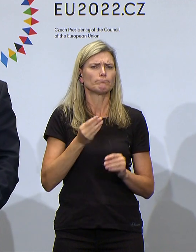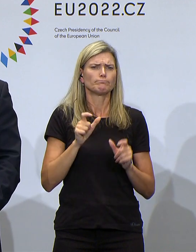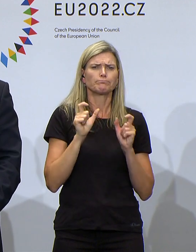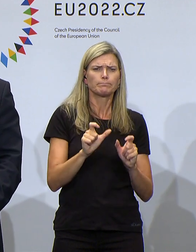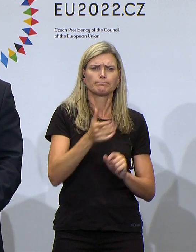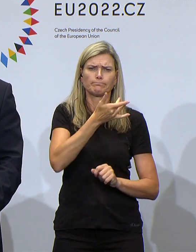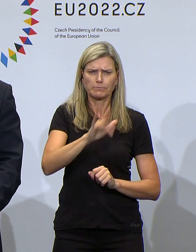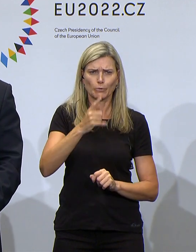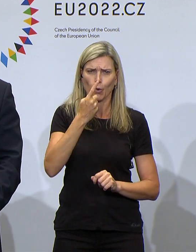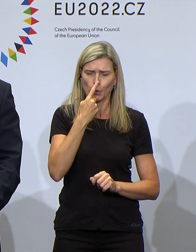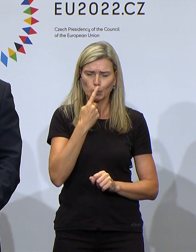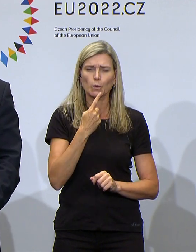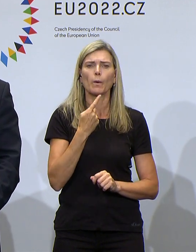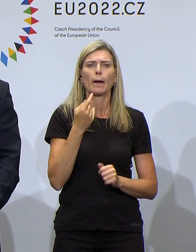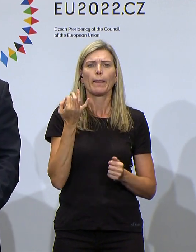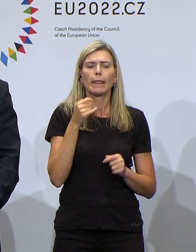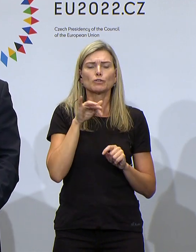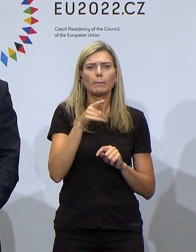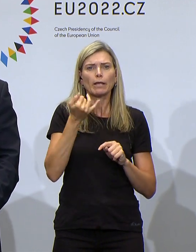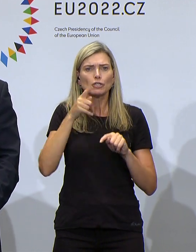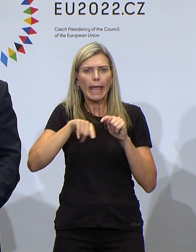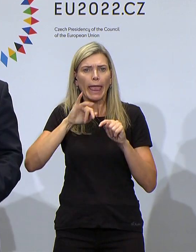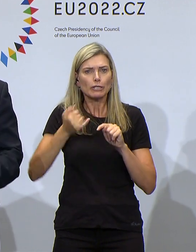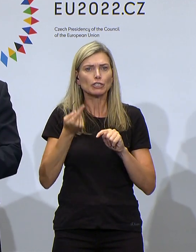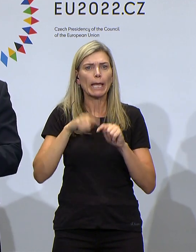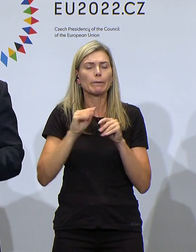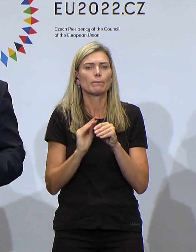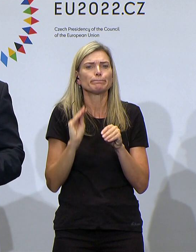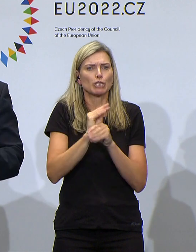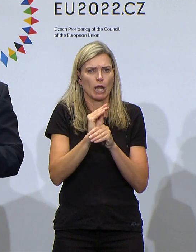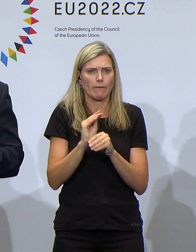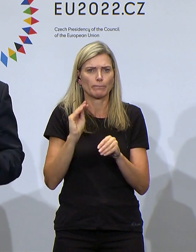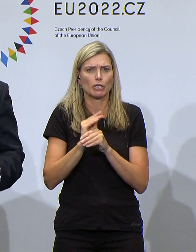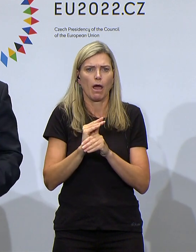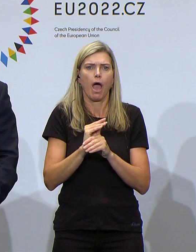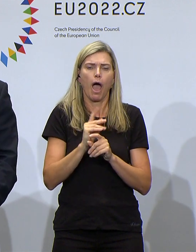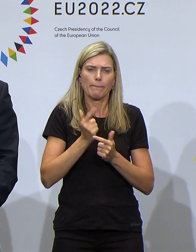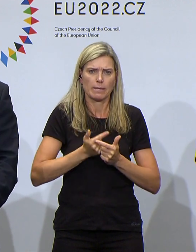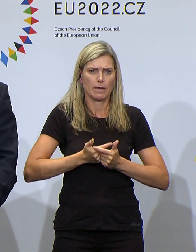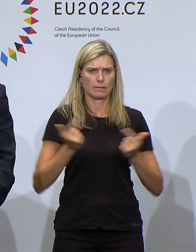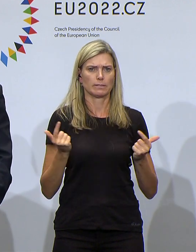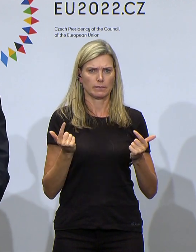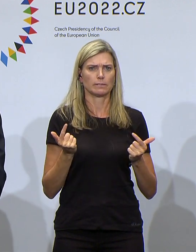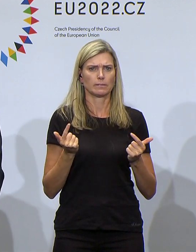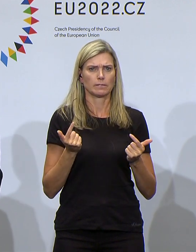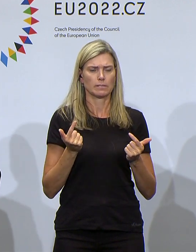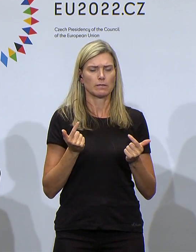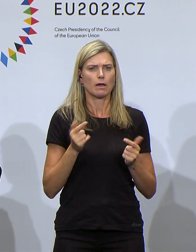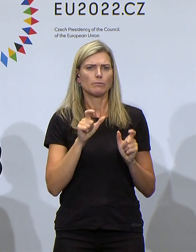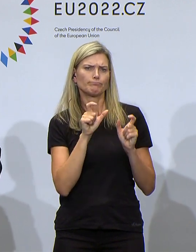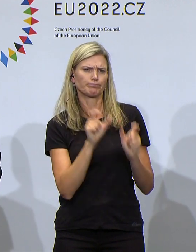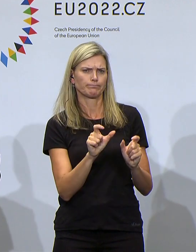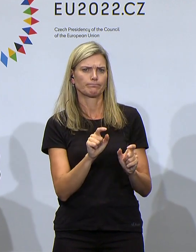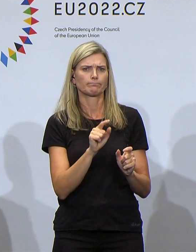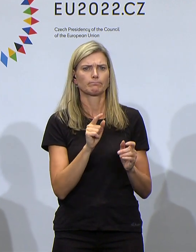paquetes de sanciones anteriores para evitar cualquier posibilidad de incumplimiento y